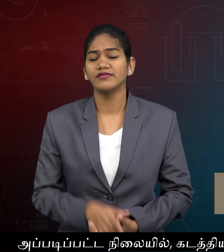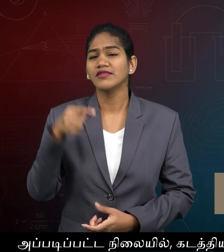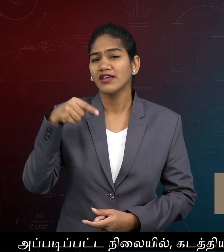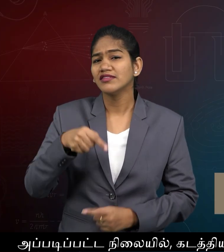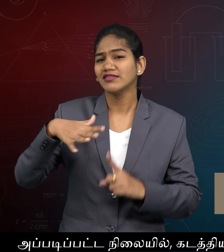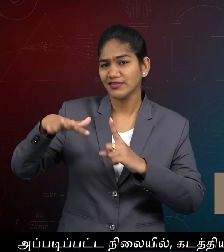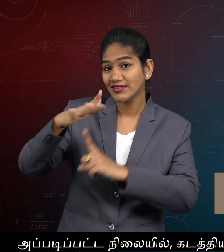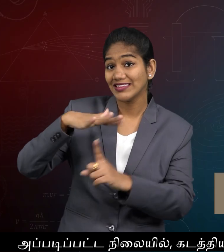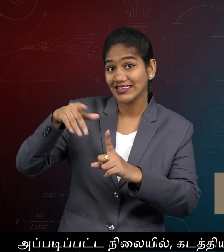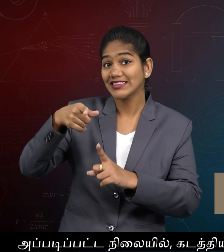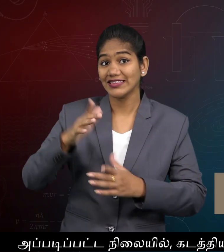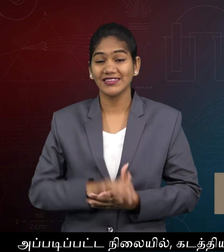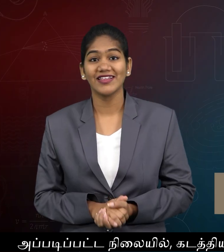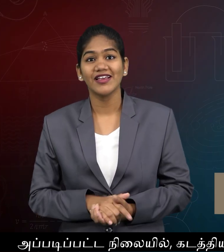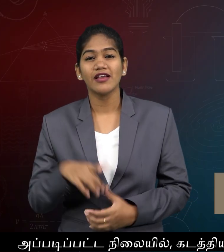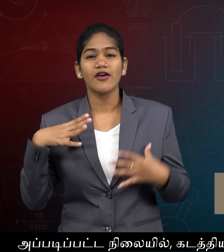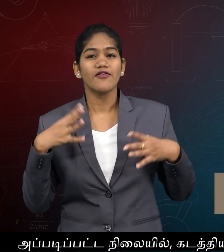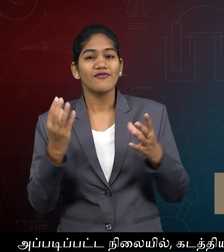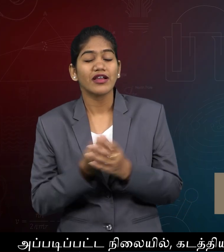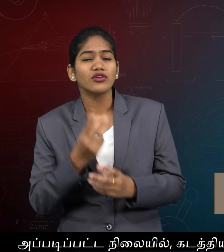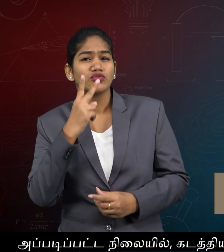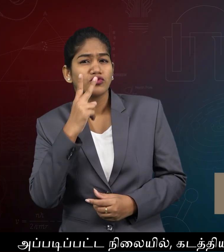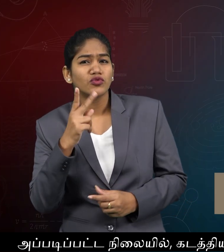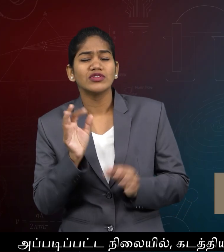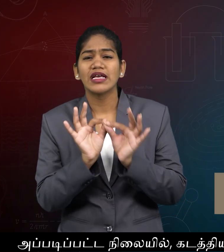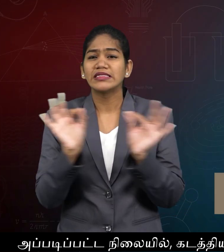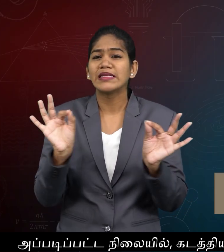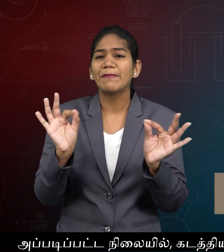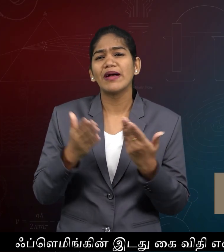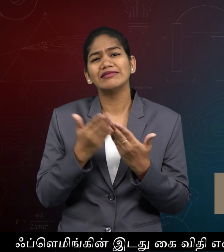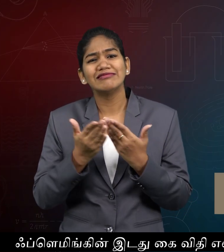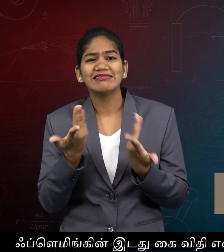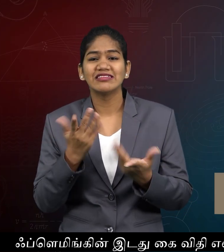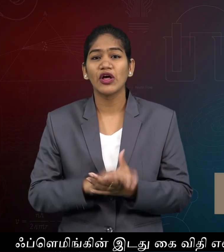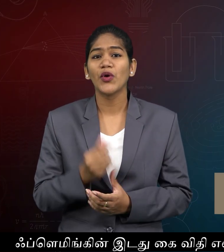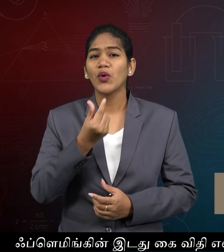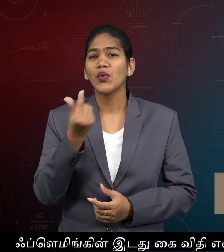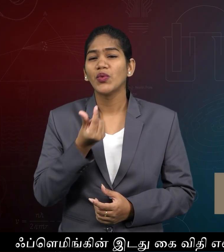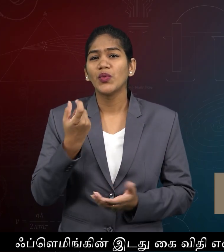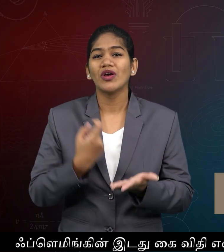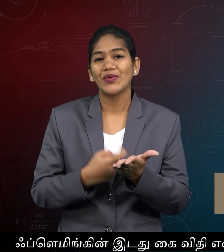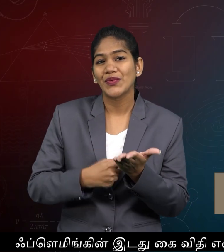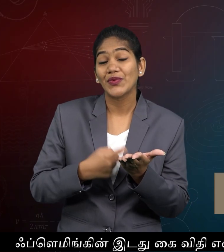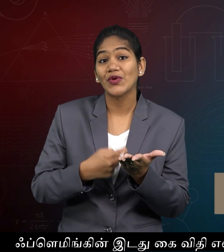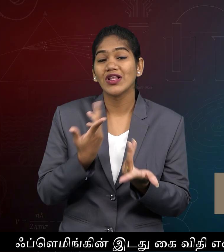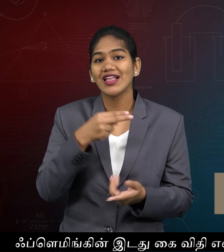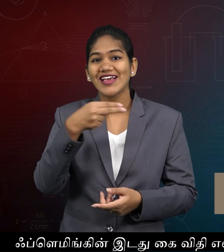அப்படிப்பட்ட நிலையில் கடத்தியில் உள்ள விசையின் திசையை கண்டறிய ஃப்ளெமிங்கின் இடது கை விதி எனப்படும் எளிய